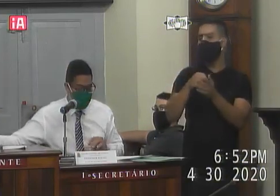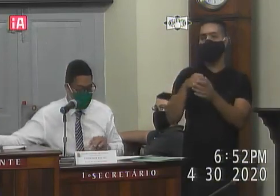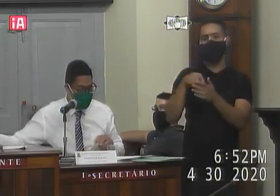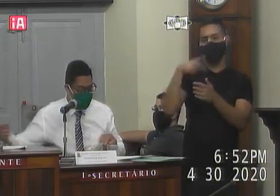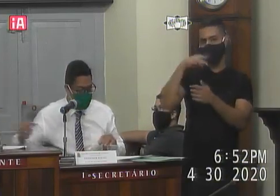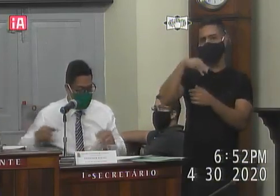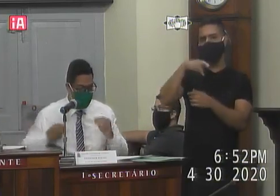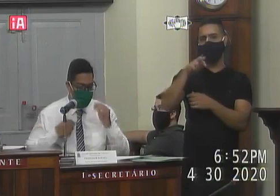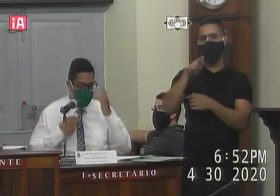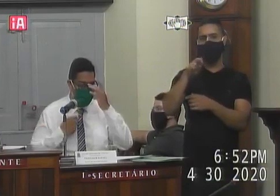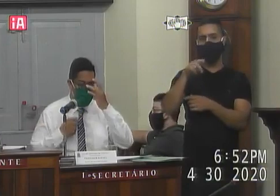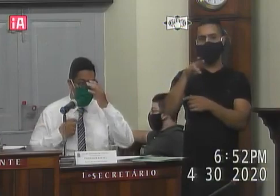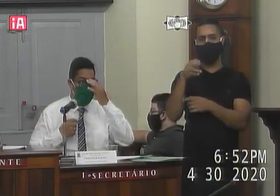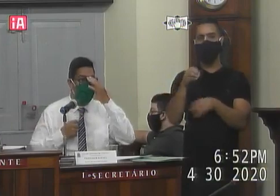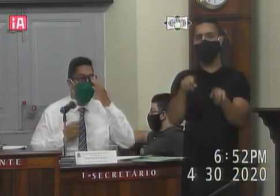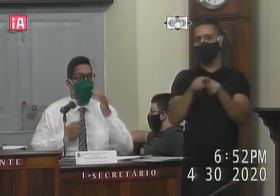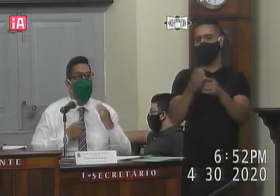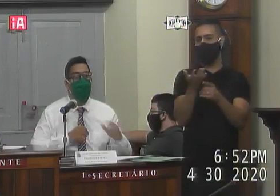Fabiane.